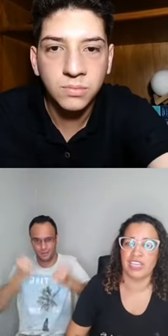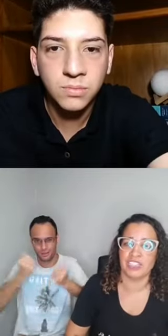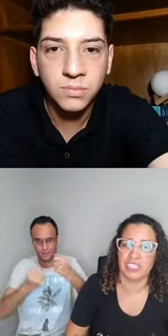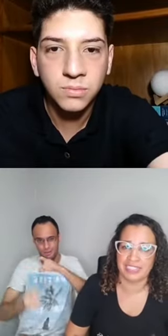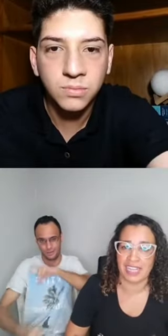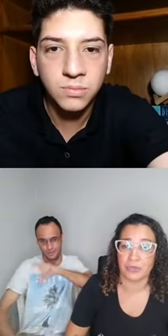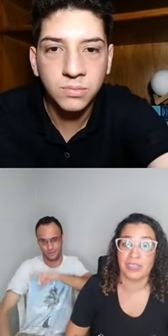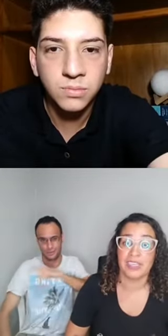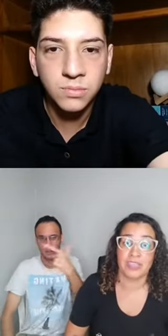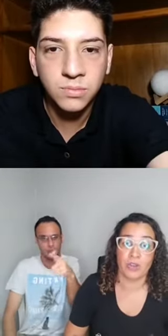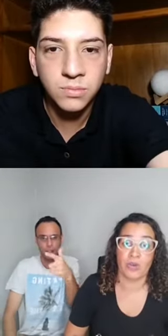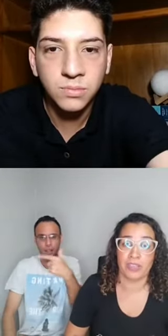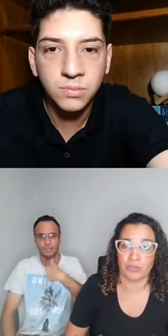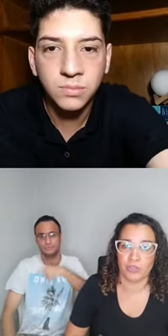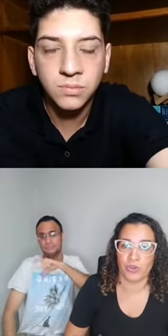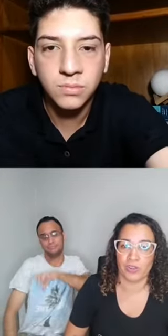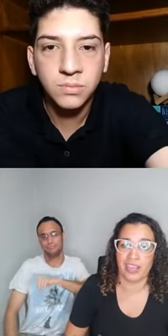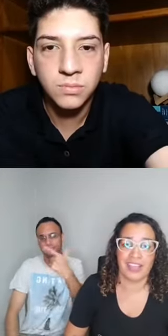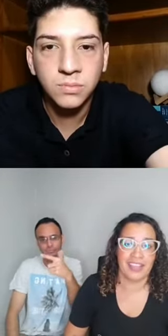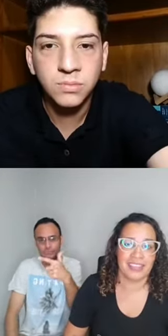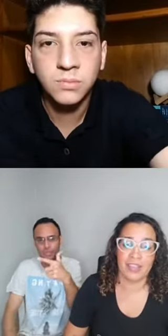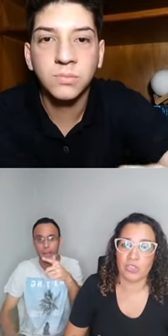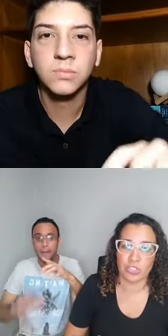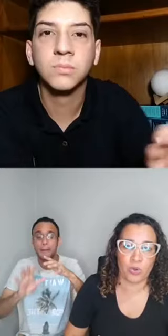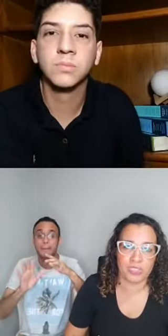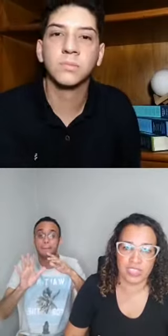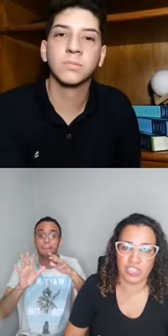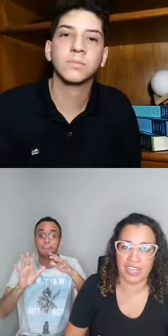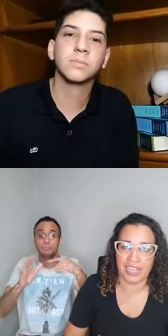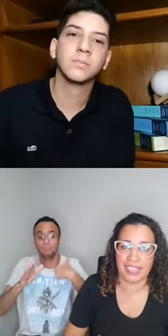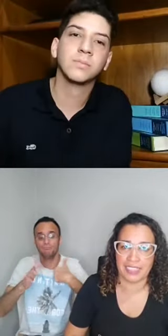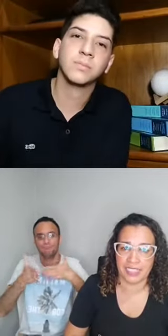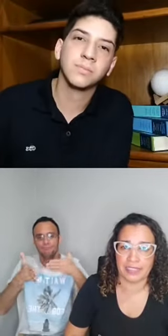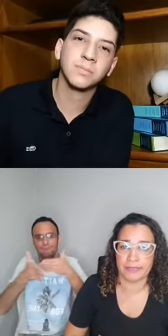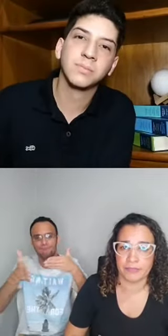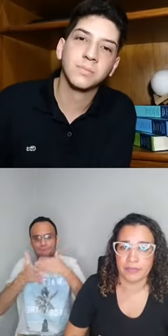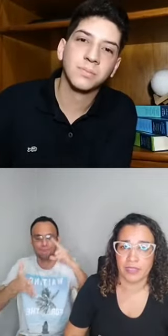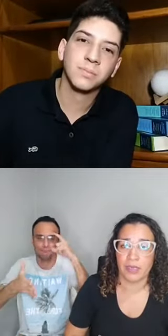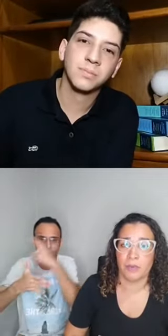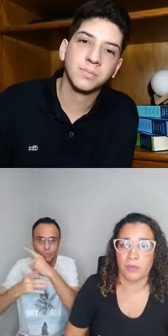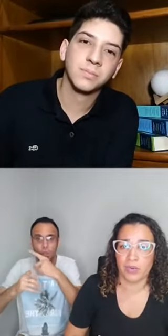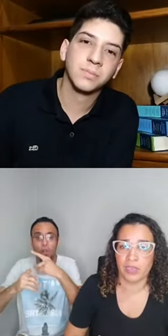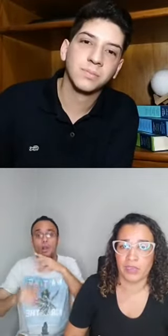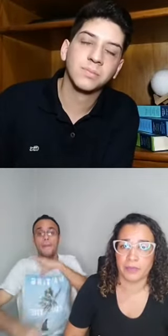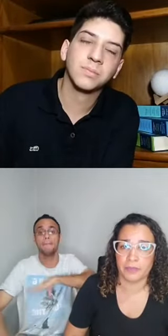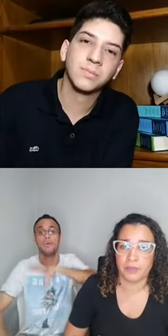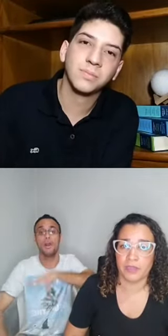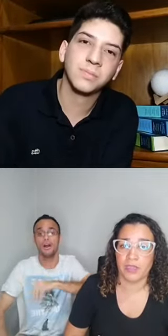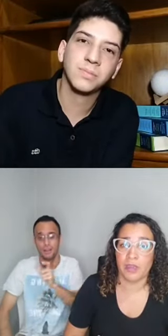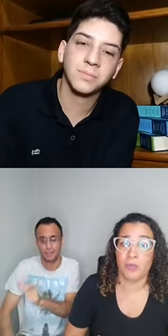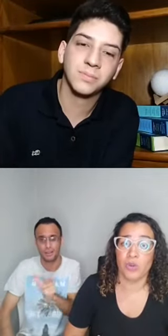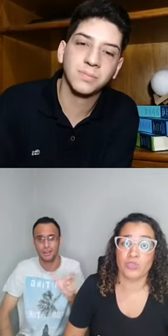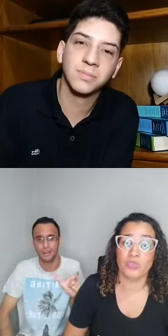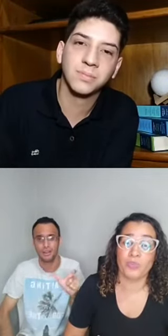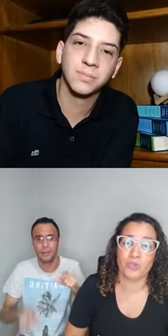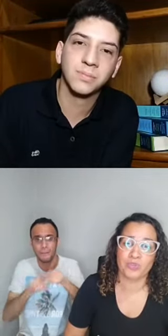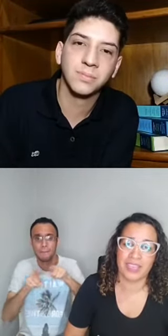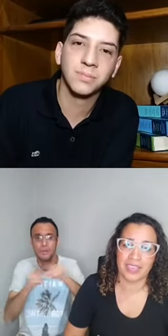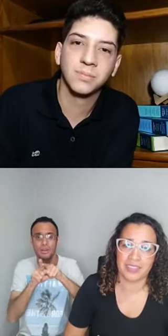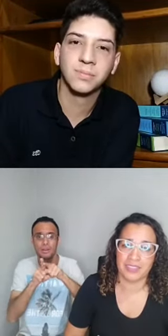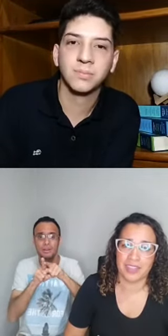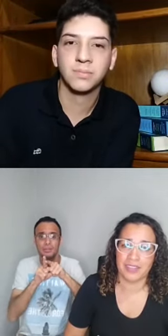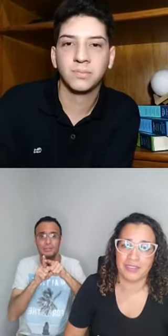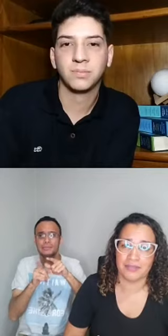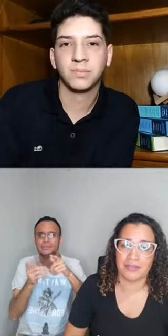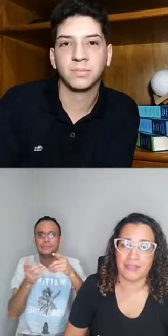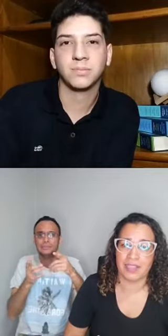se tinha rejeitado. E eu, quando na autoescola, até hoje eu não consegui tirar carteira. Por quê? Por causa do